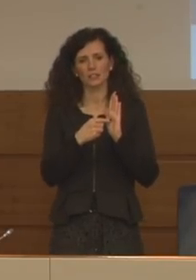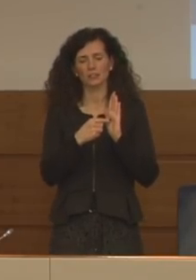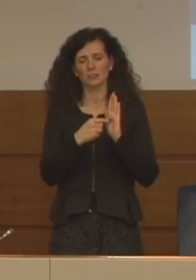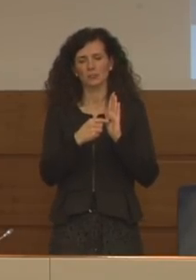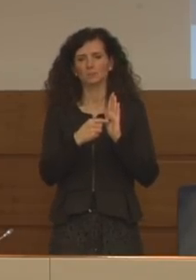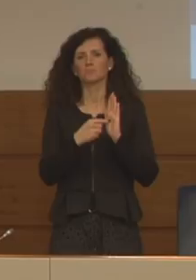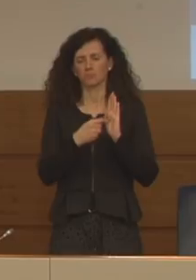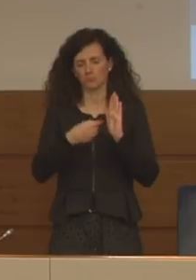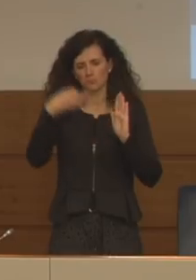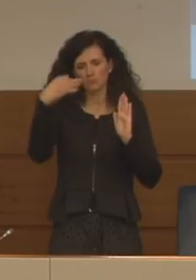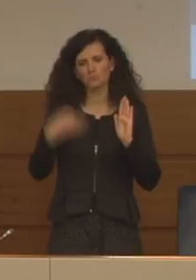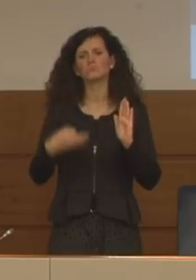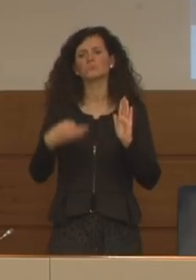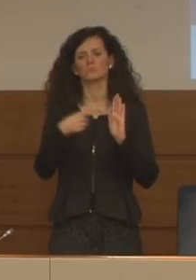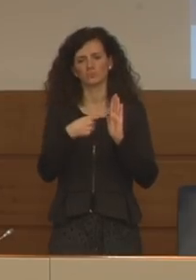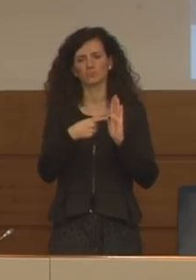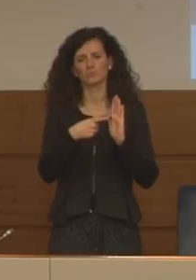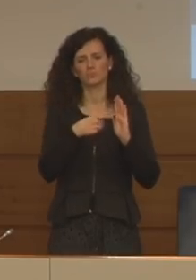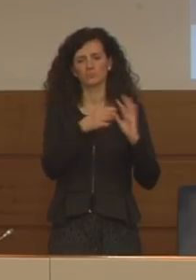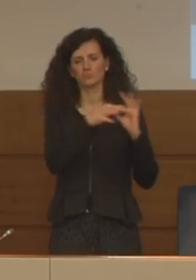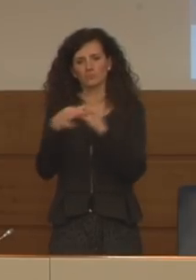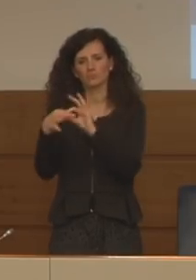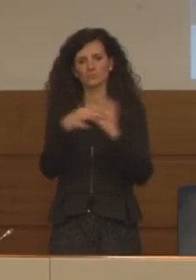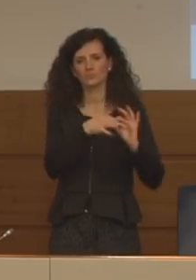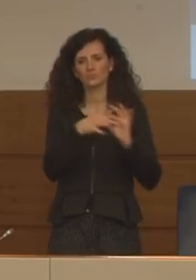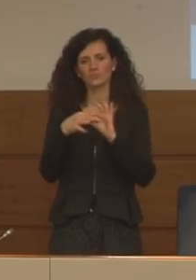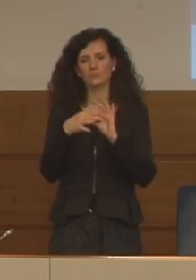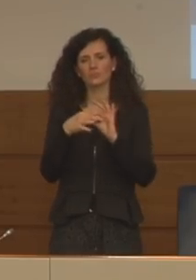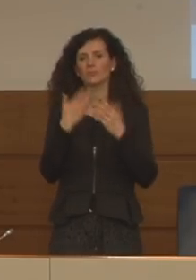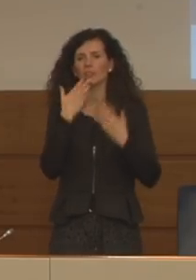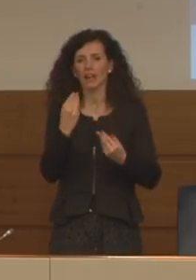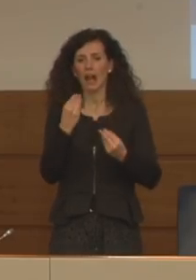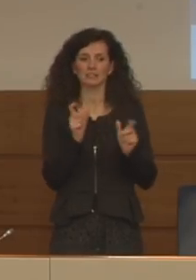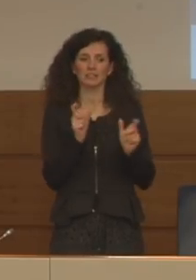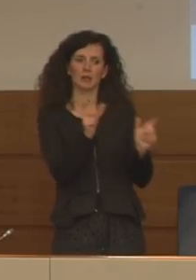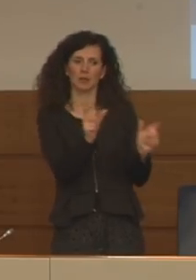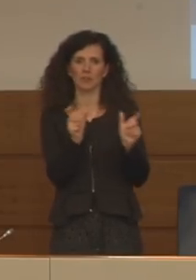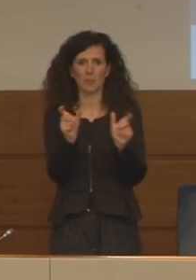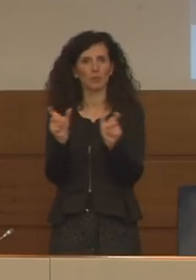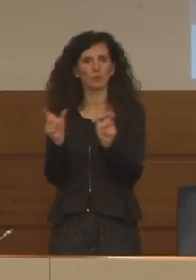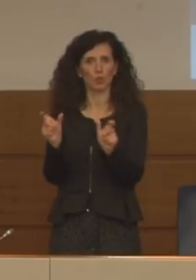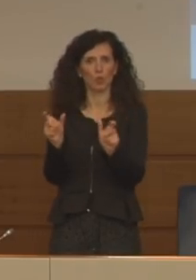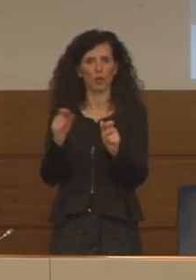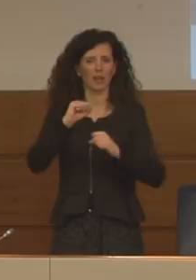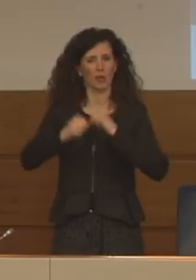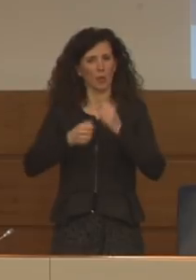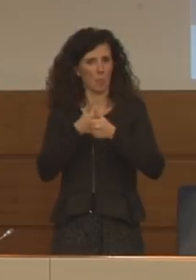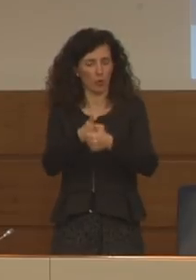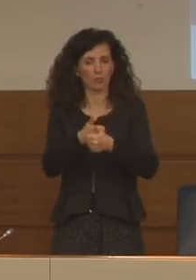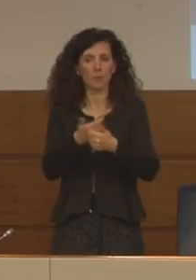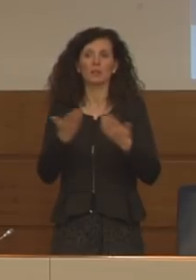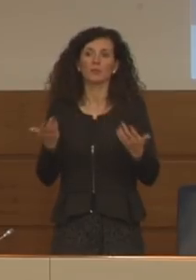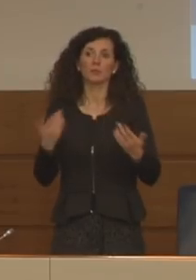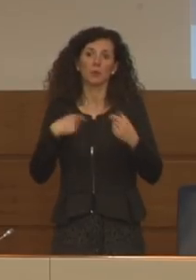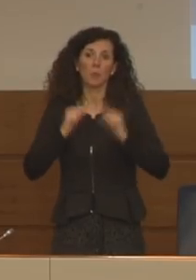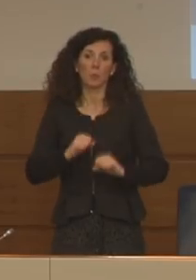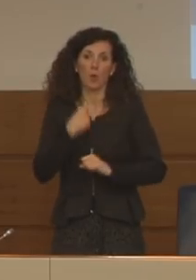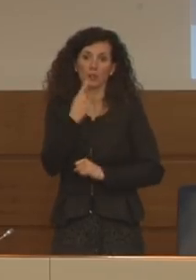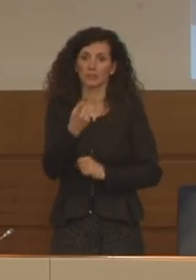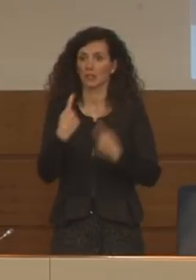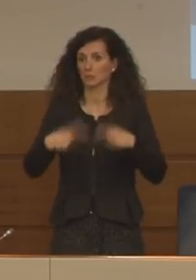adeguati soprattutto in relazione alle misure che sono state adottate quindi questo è quello che posso